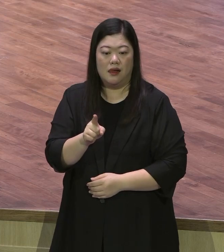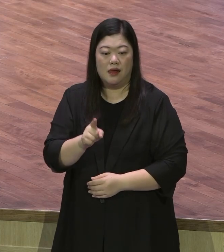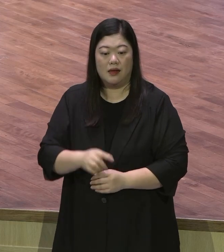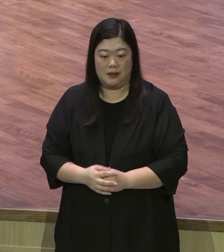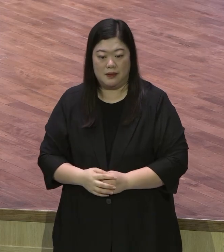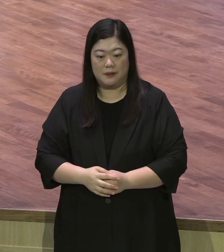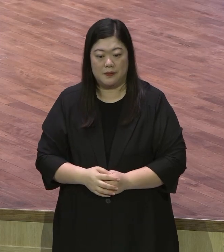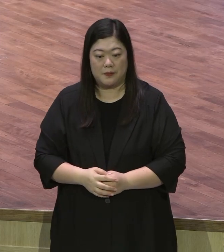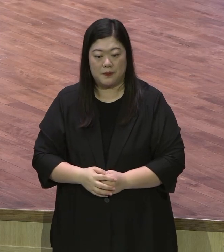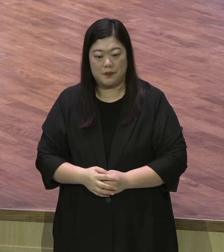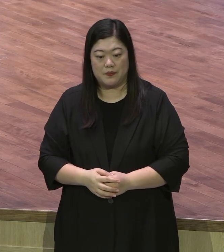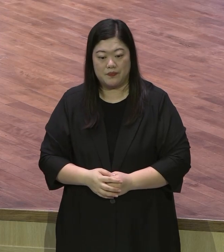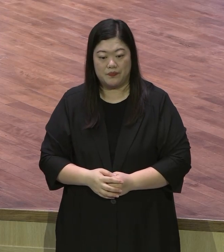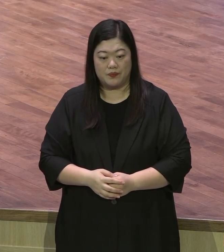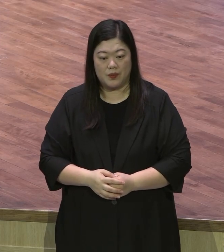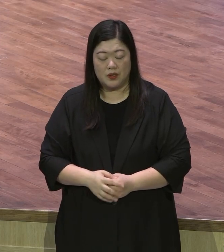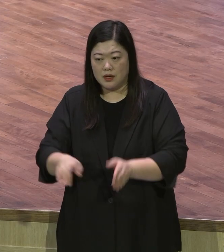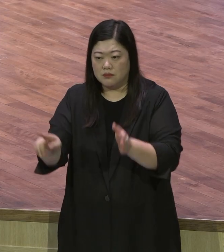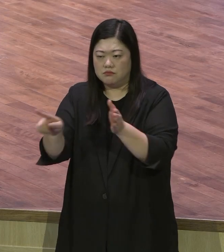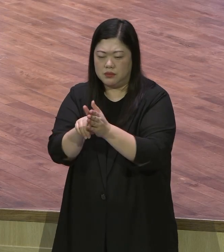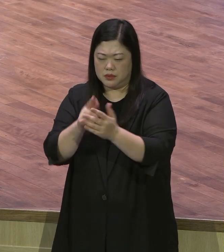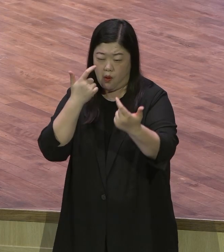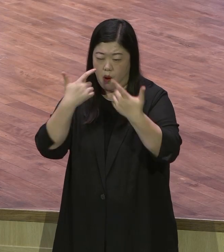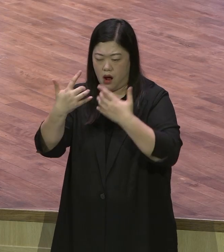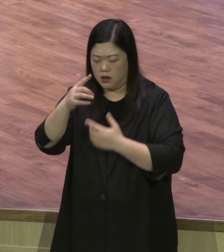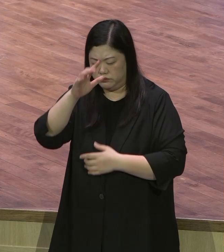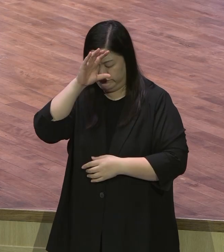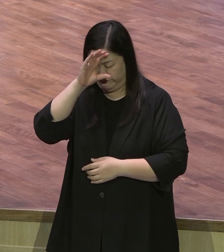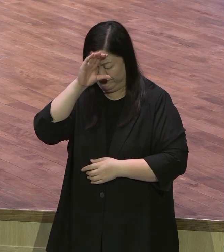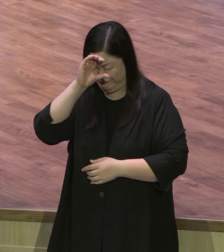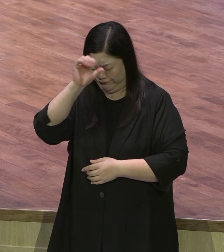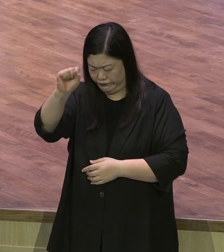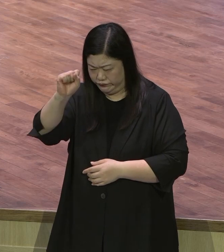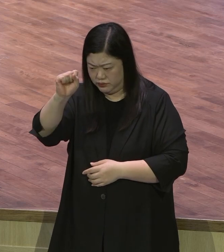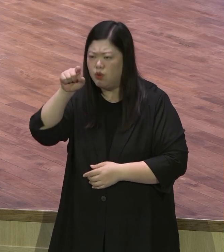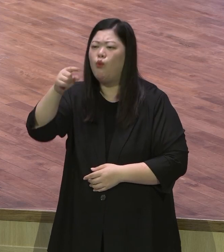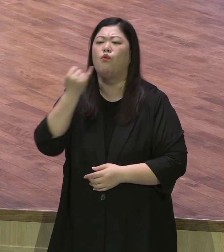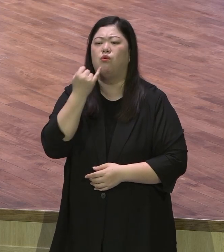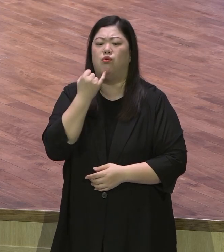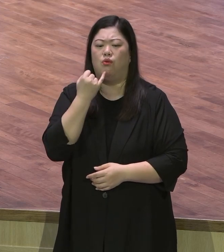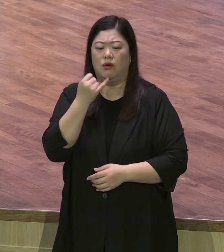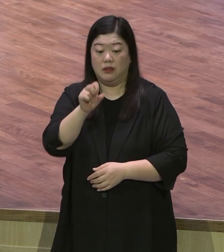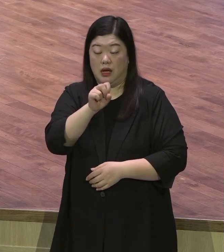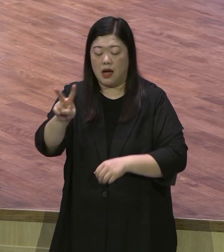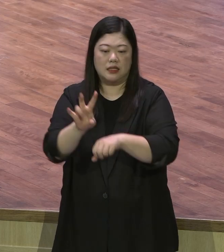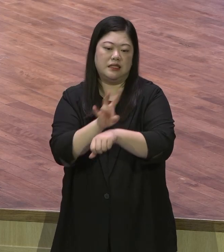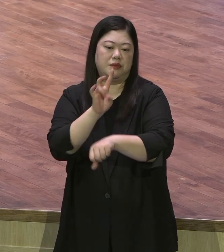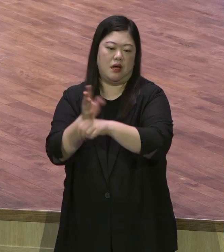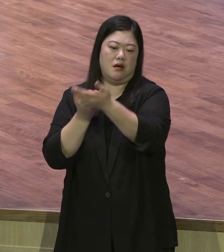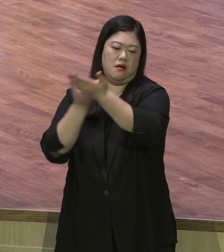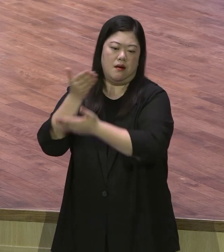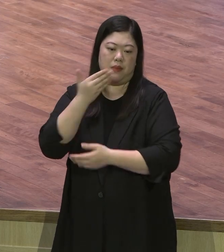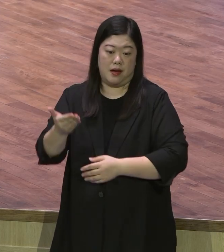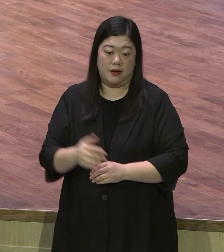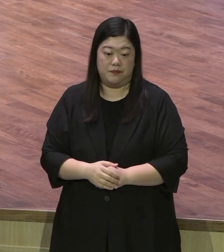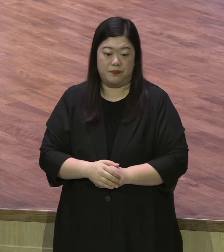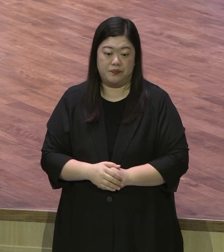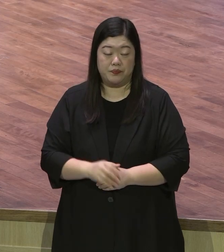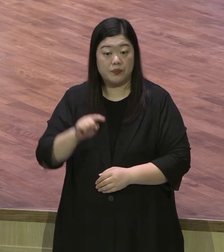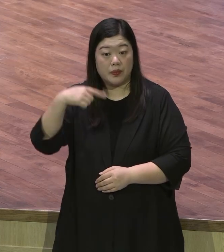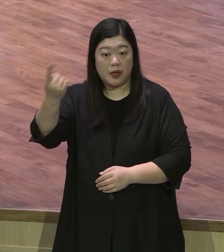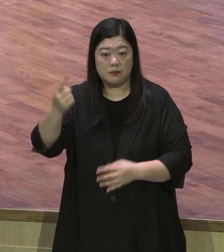이런 믿음의 사람이 하나님과 24시 소통하는 자에게 주어지는 축복이 있는데 그게 뭐냐, 모세는 이어서 밝히고